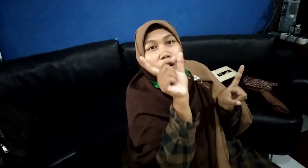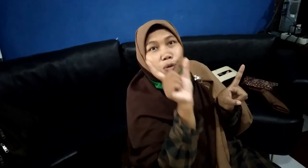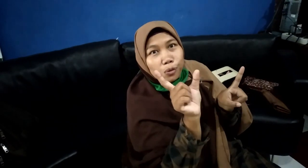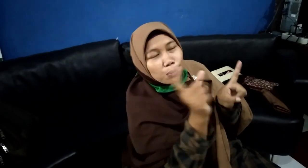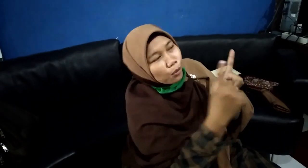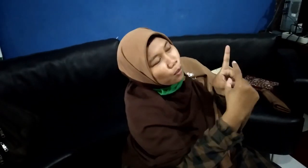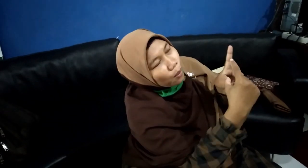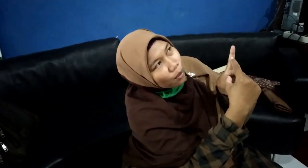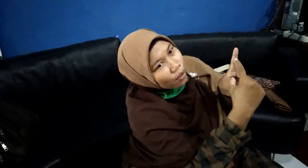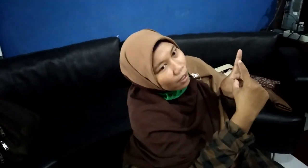U,